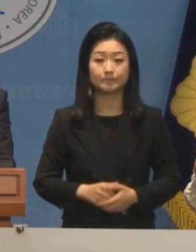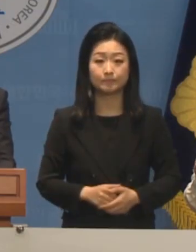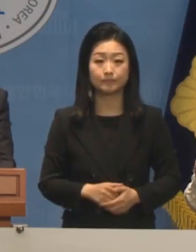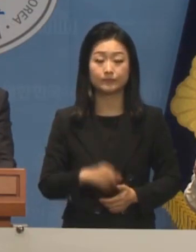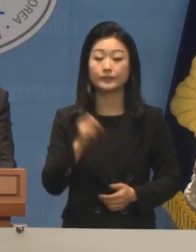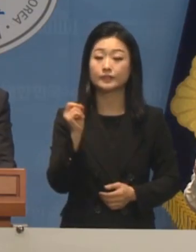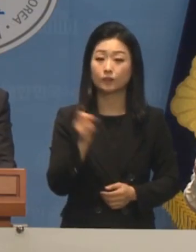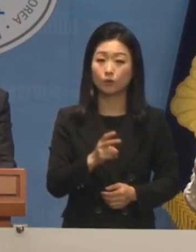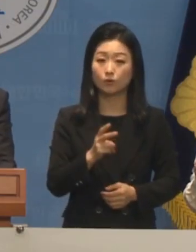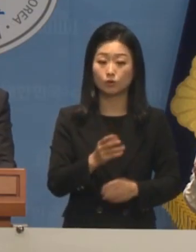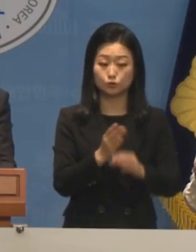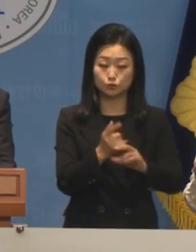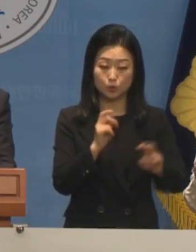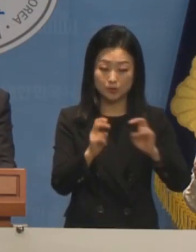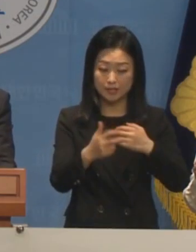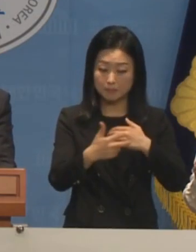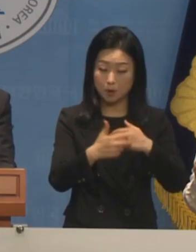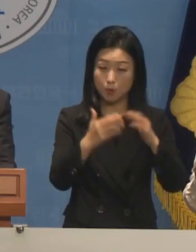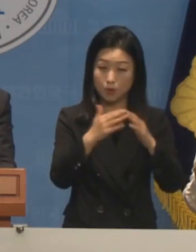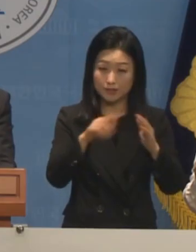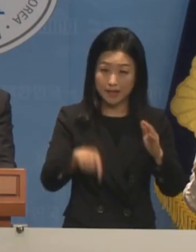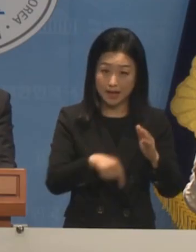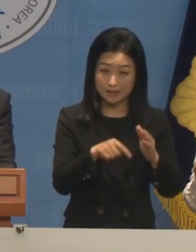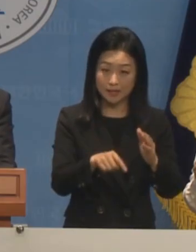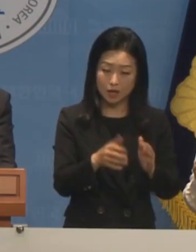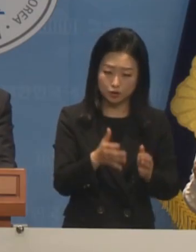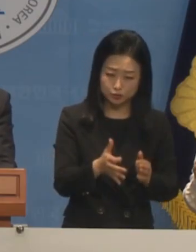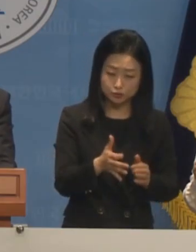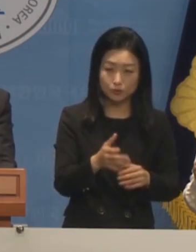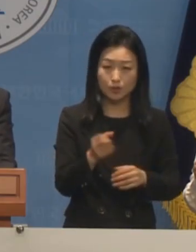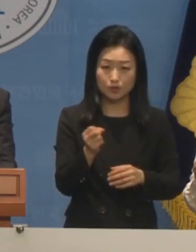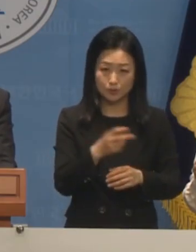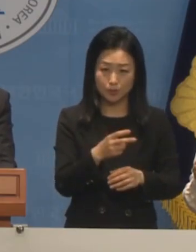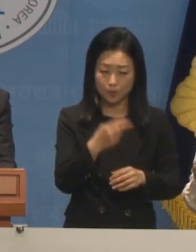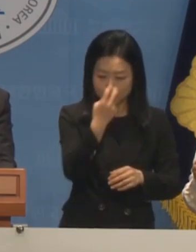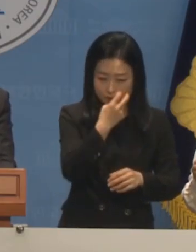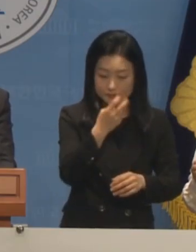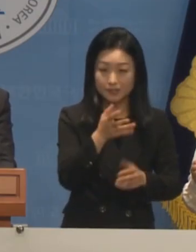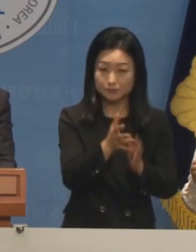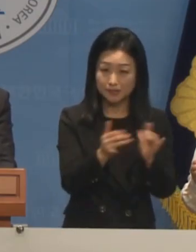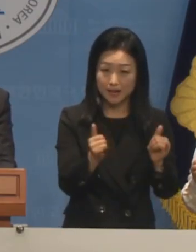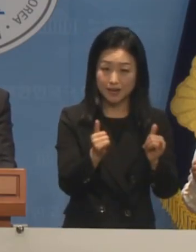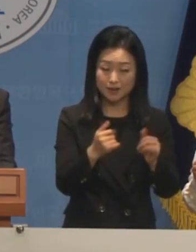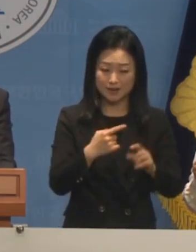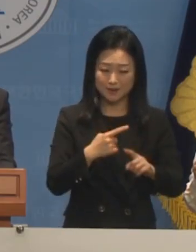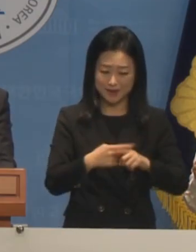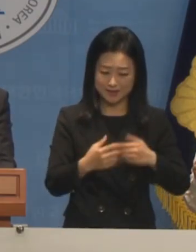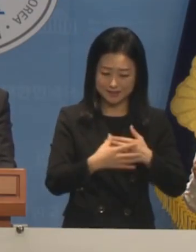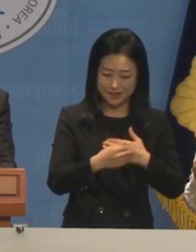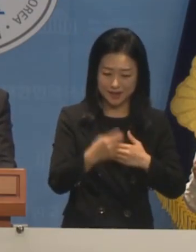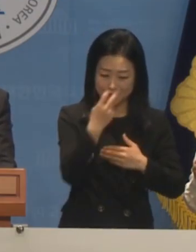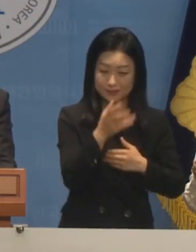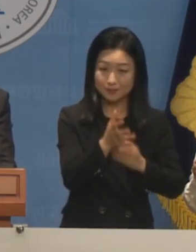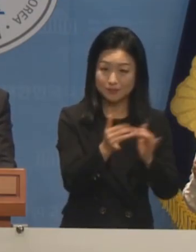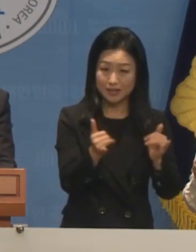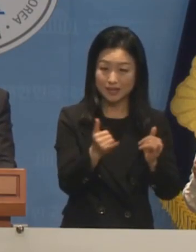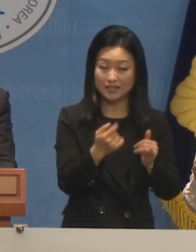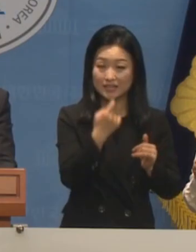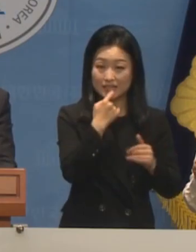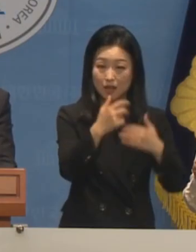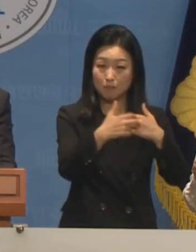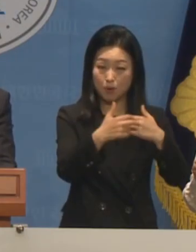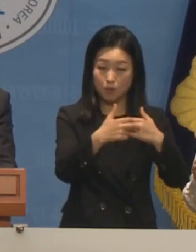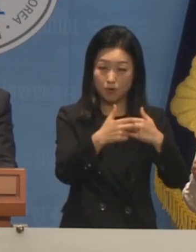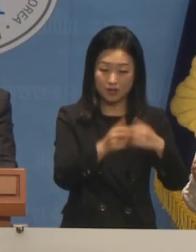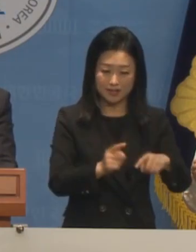또한 중소 병원회 임상병리사 물리치료사 방사선사 작업 치료사 치가 위생사